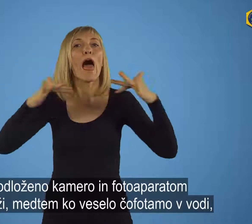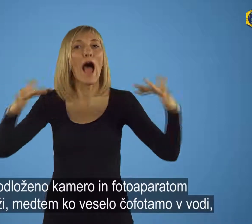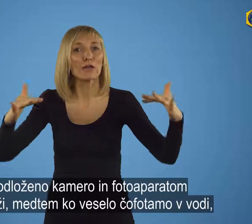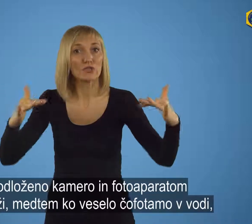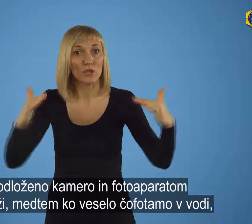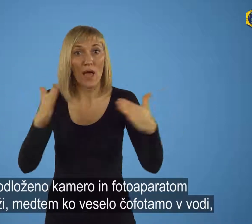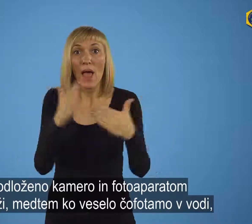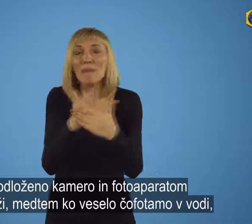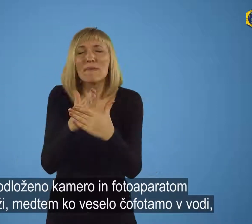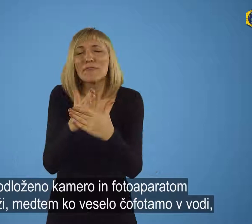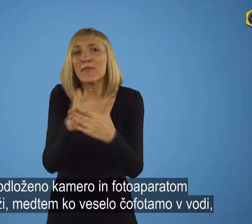privabljamo.